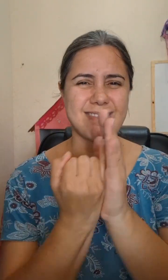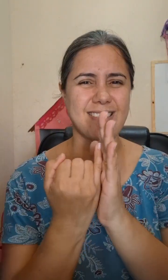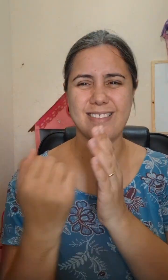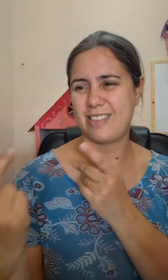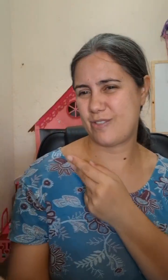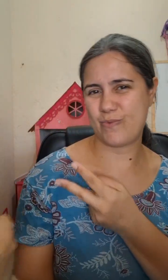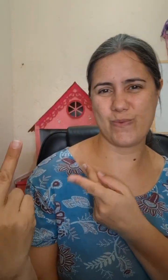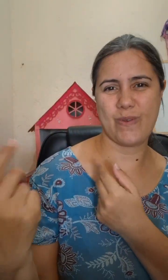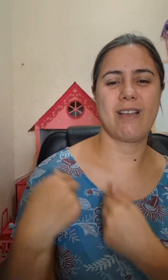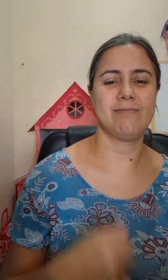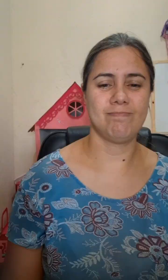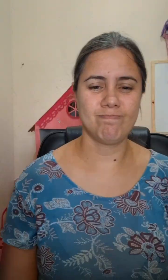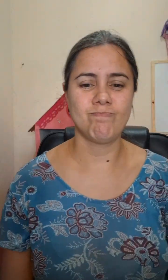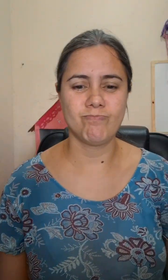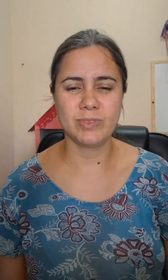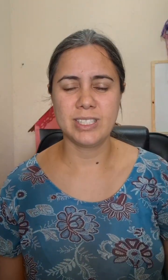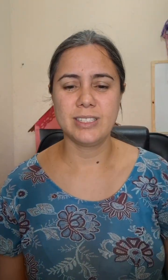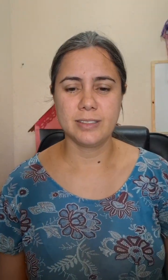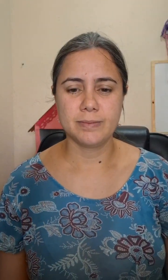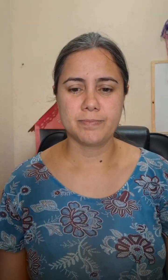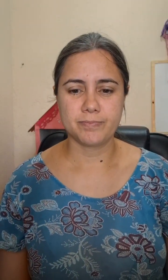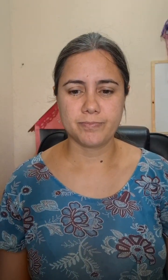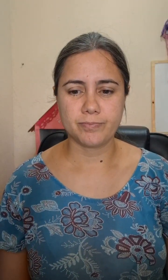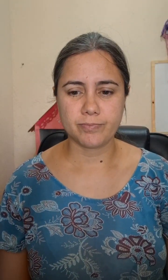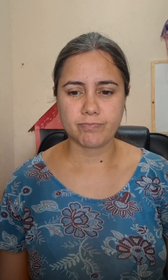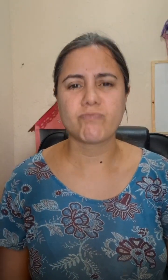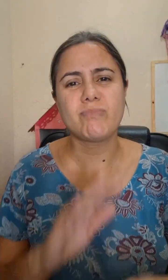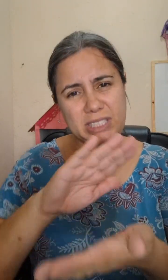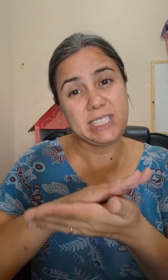ou melhor, por homem e mulher, varão e varoa.